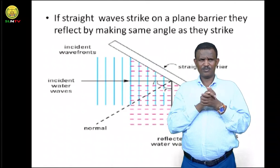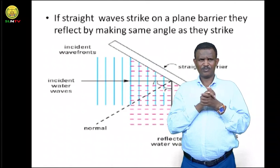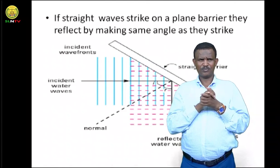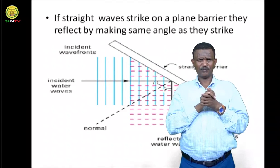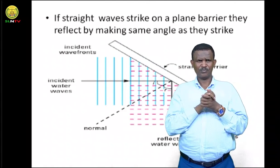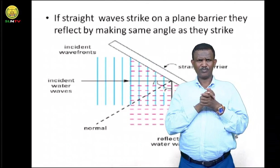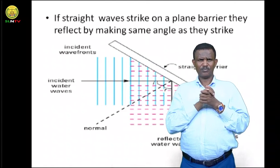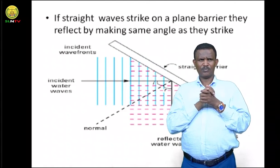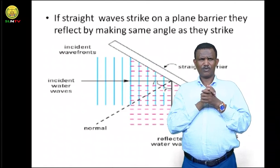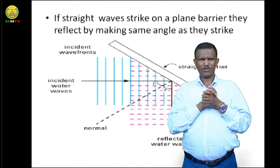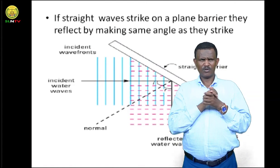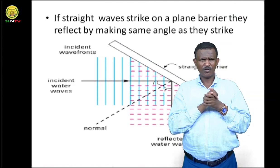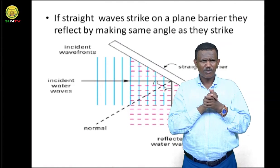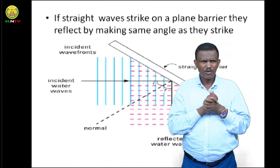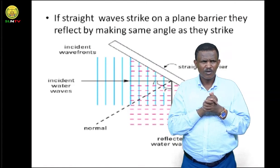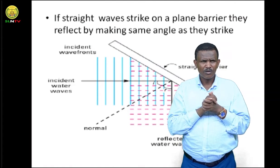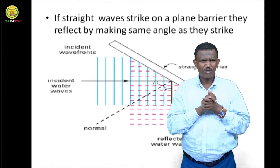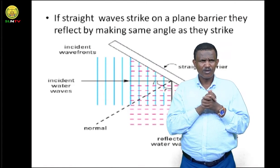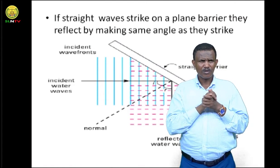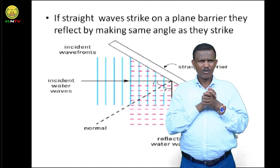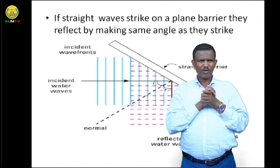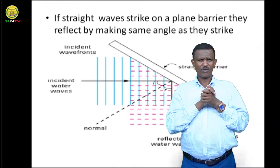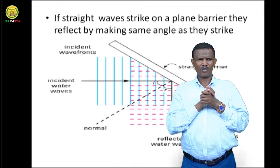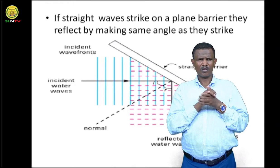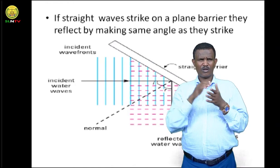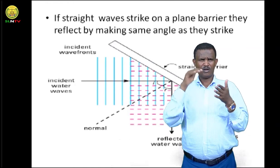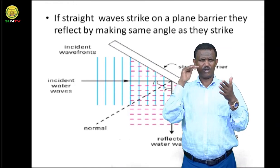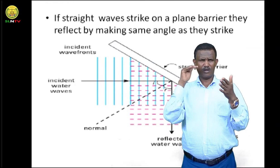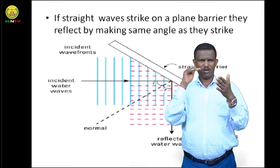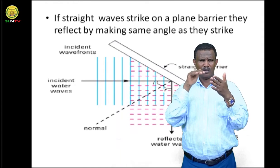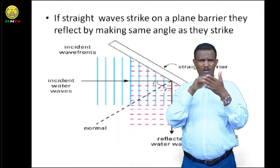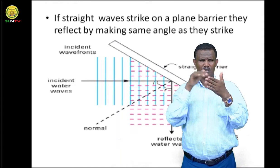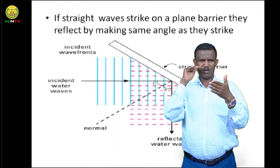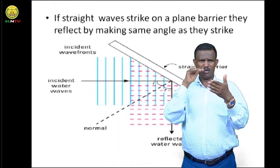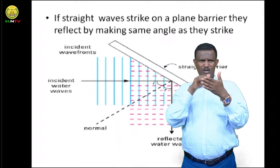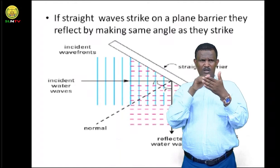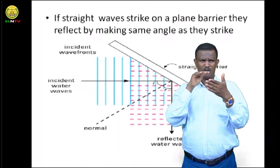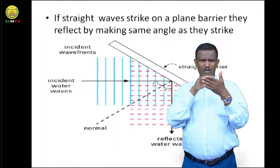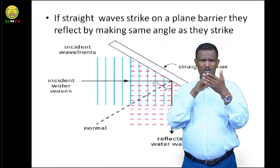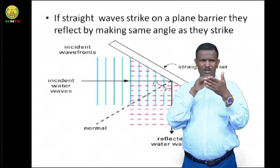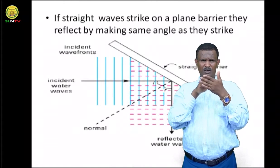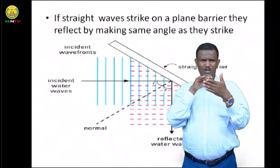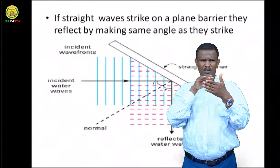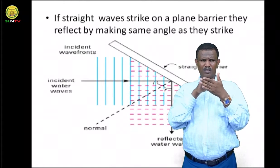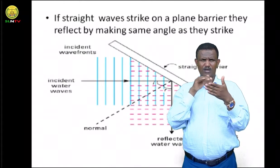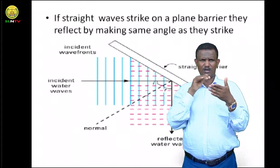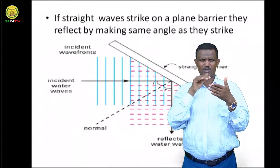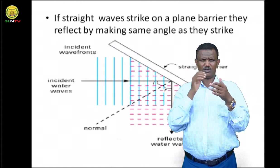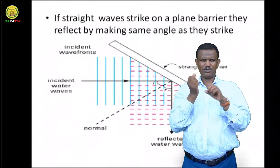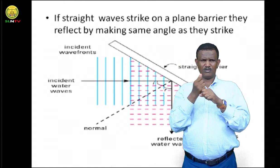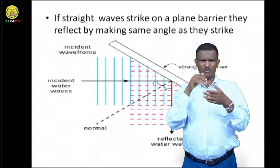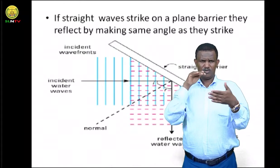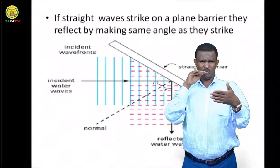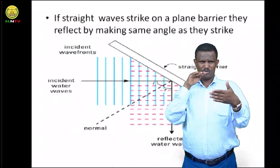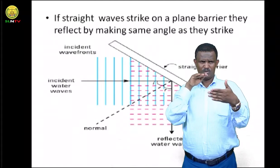qoran tahay incident water waves oo kale haddii ay ku dhacaan plane barrier wave-kuna